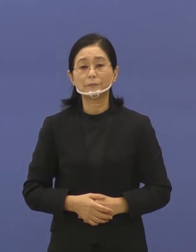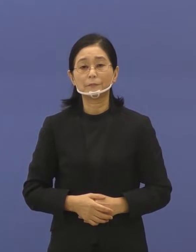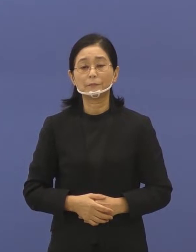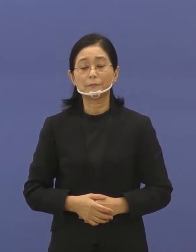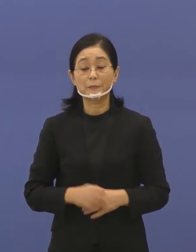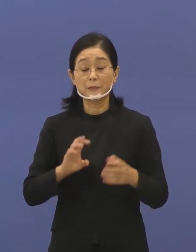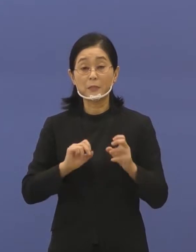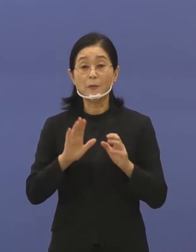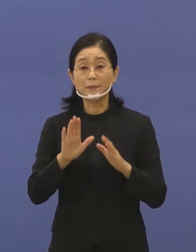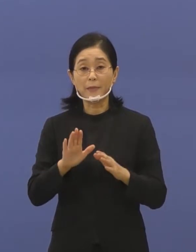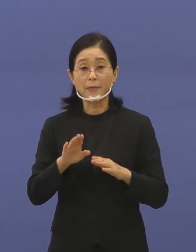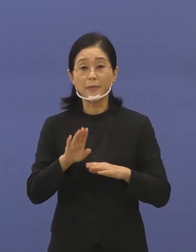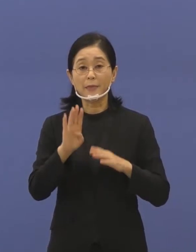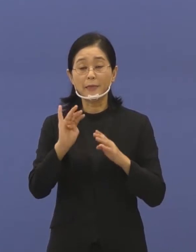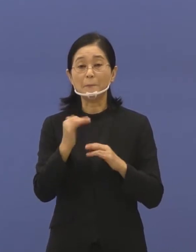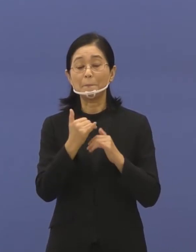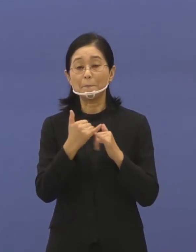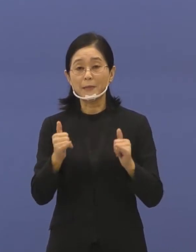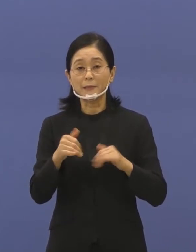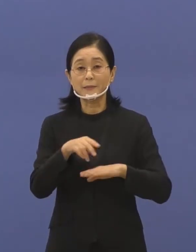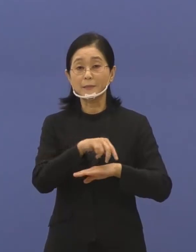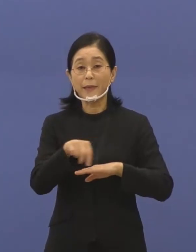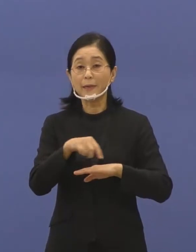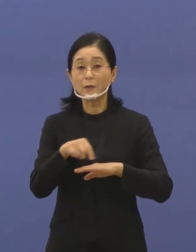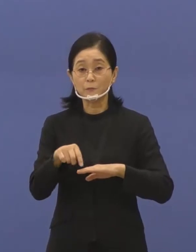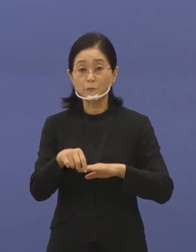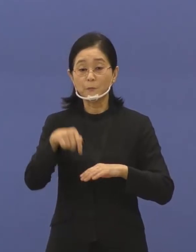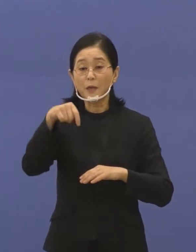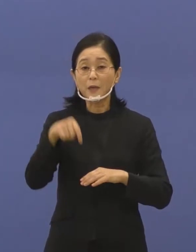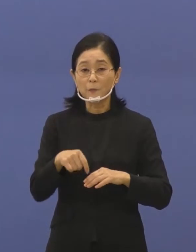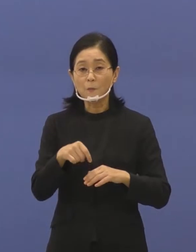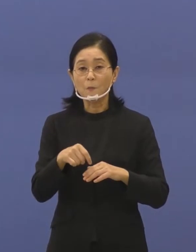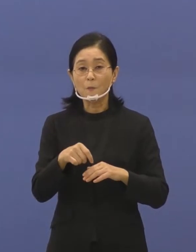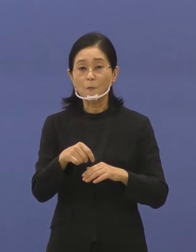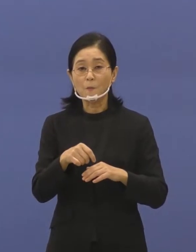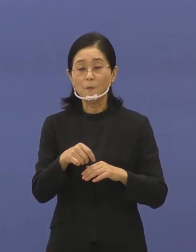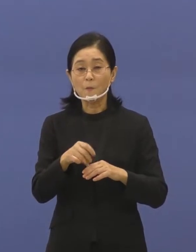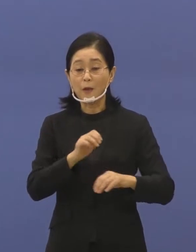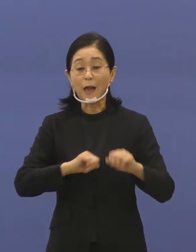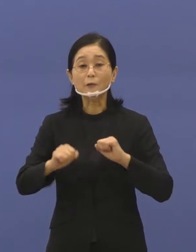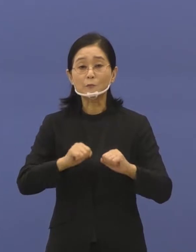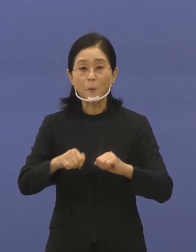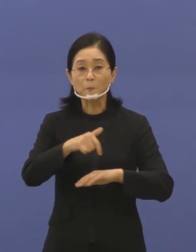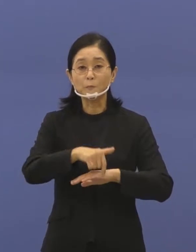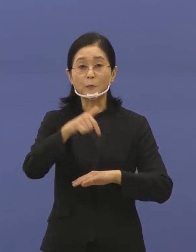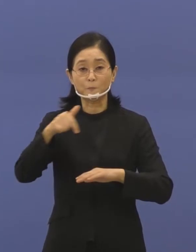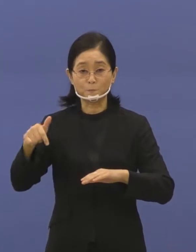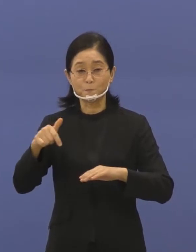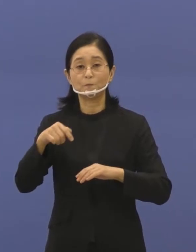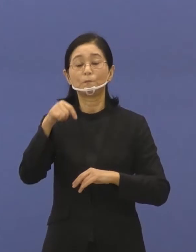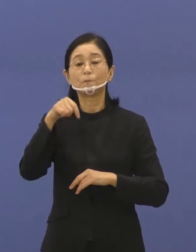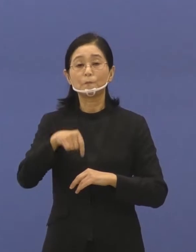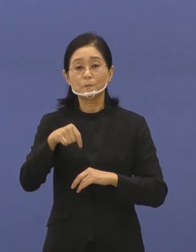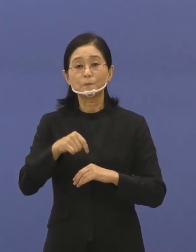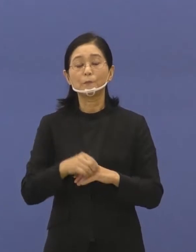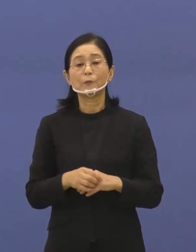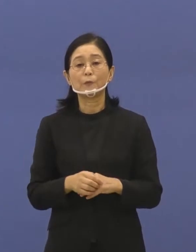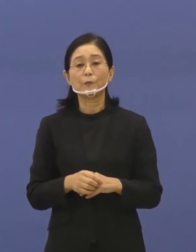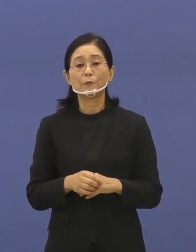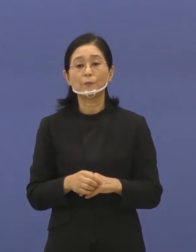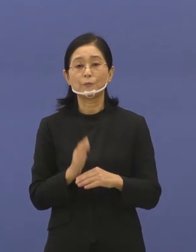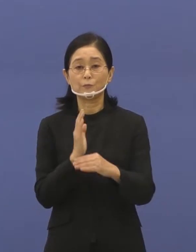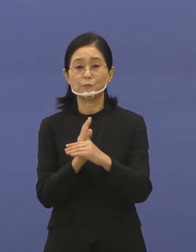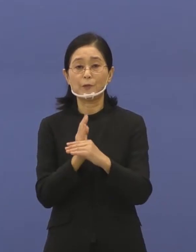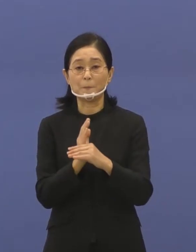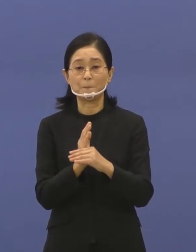岩手県民計画のアクションプラン、4年間の中期計画、このアクションプランの新